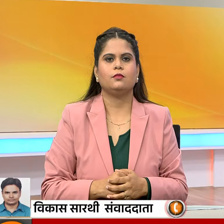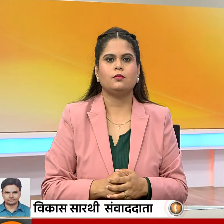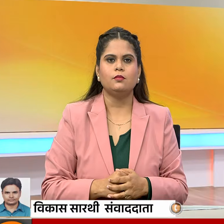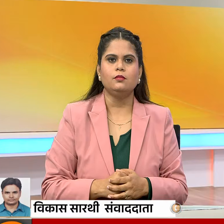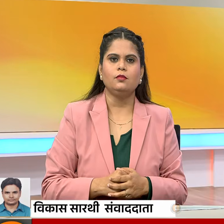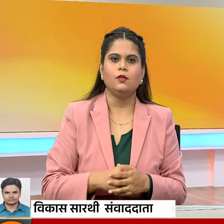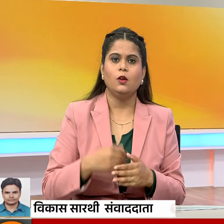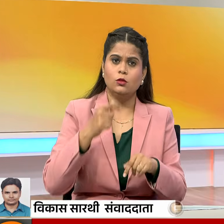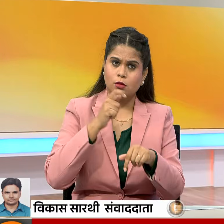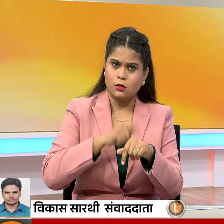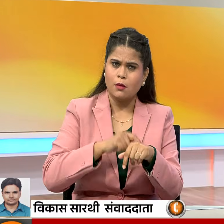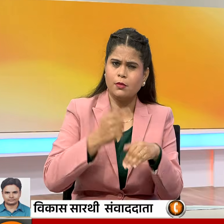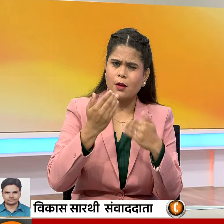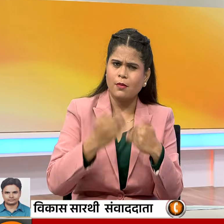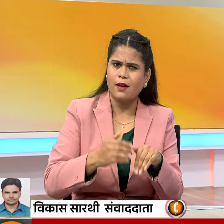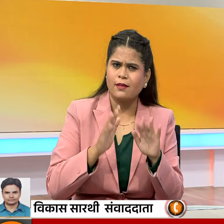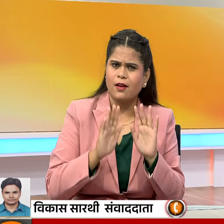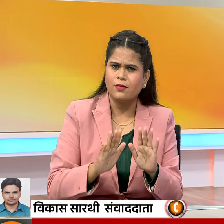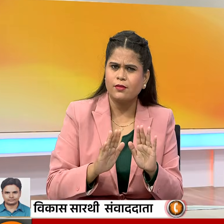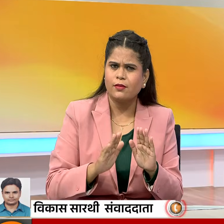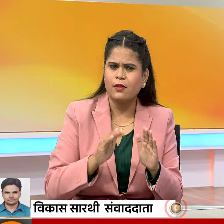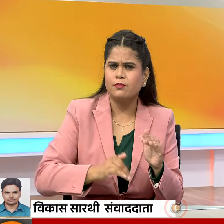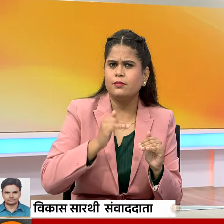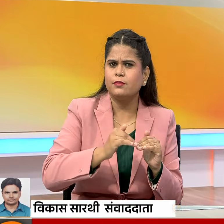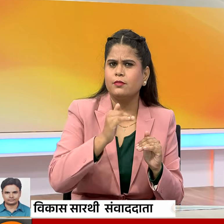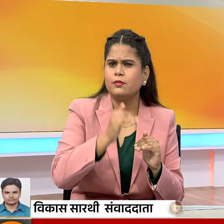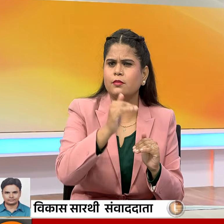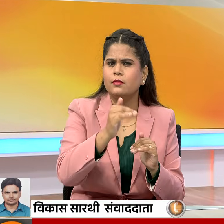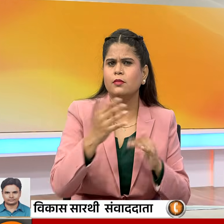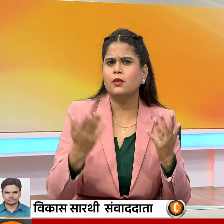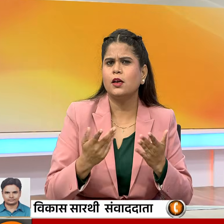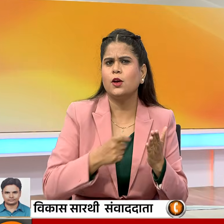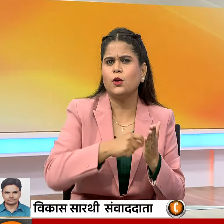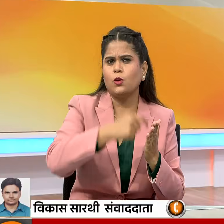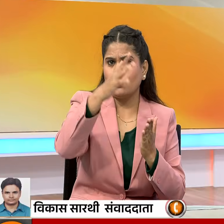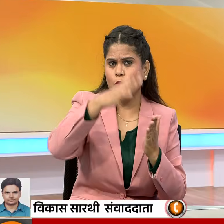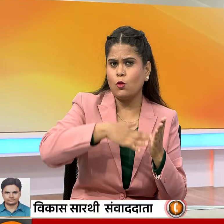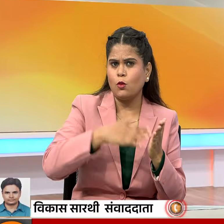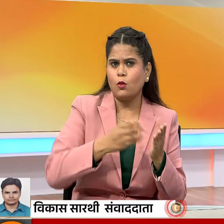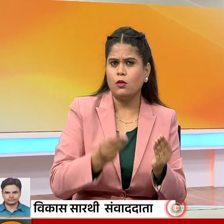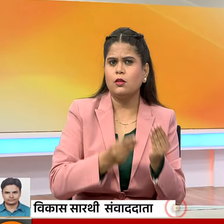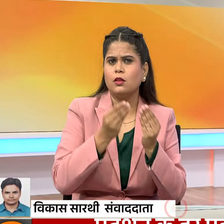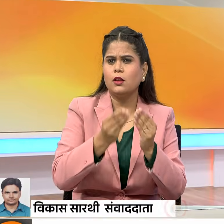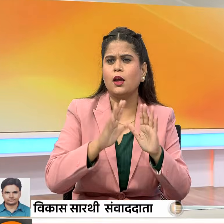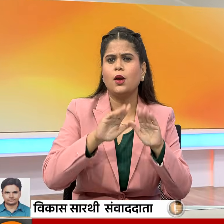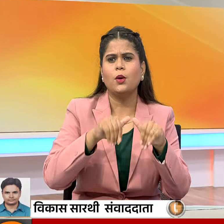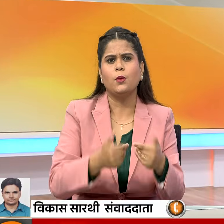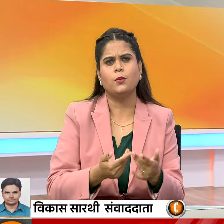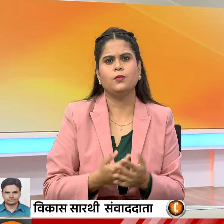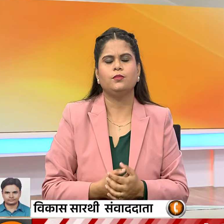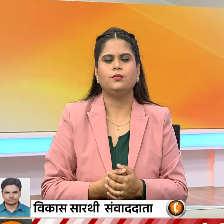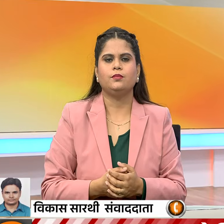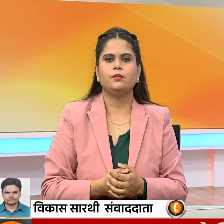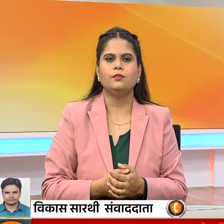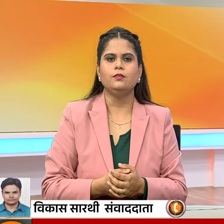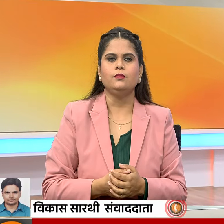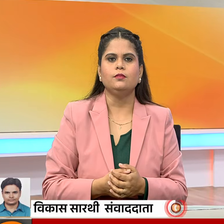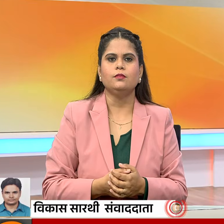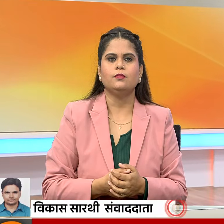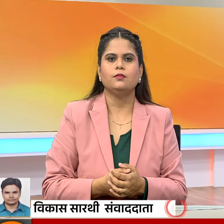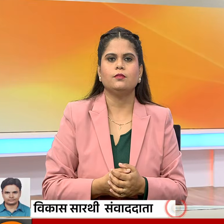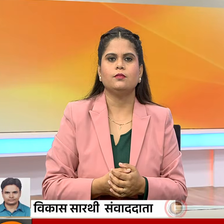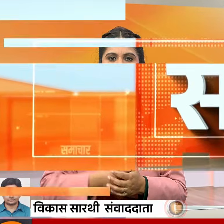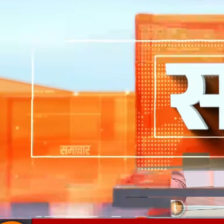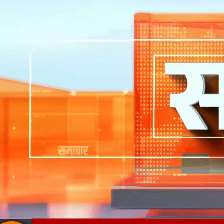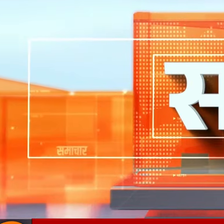वो तय की गई है या अलग अलग चरणों में जो कमेटी है अपनी रिपोर्ट सौंपेगी? बिल्कुल, देखिए कोर्ट ने यहाँ पर इसीलिए आग्रह किया